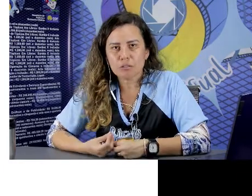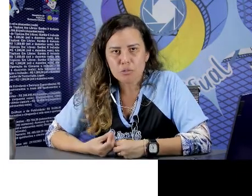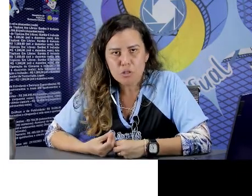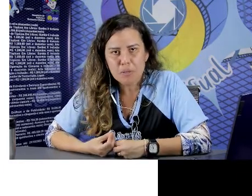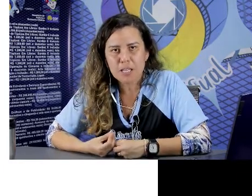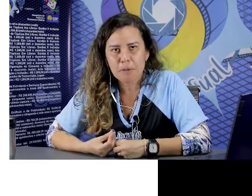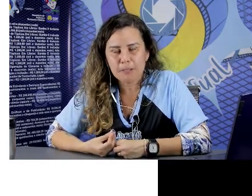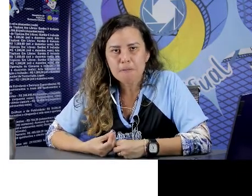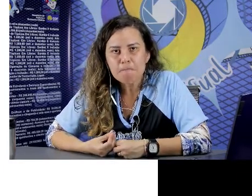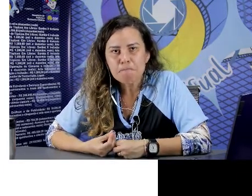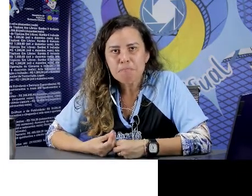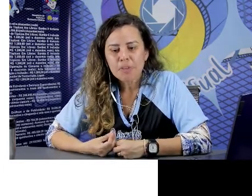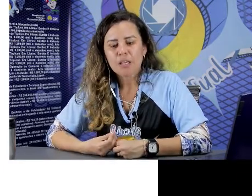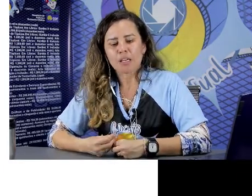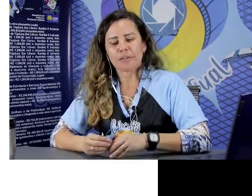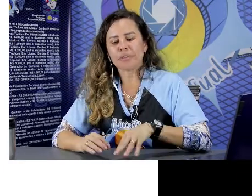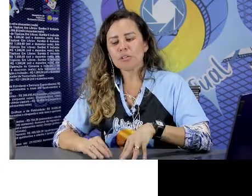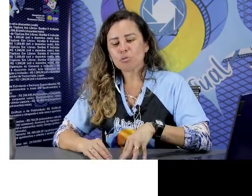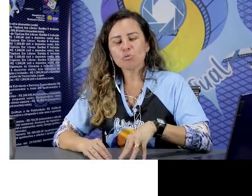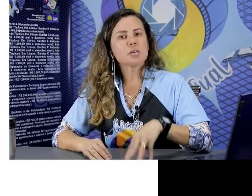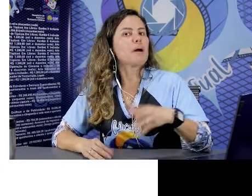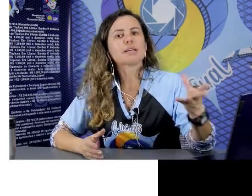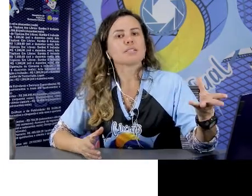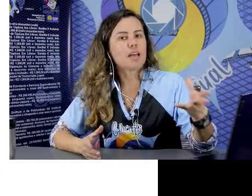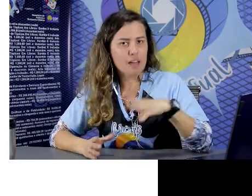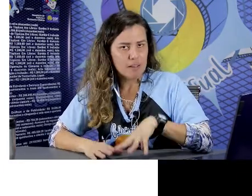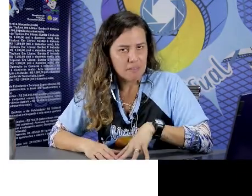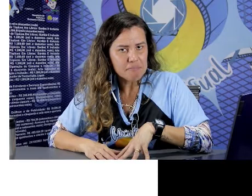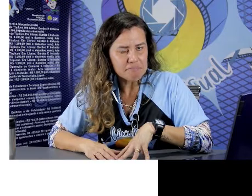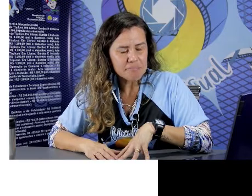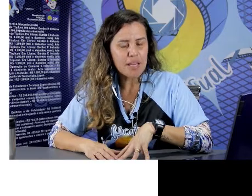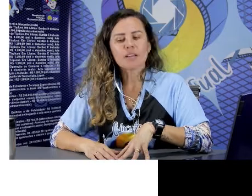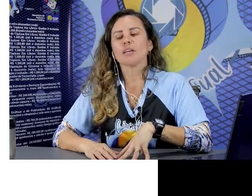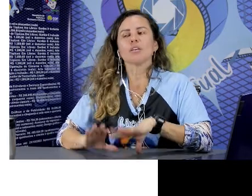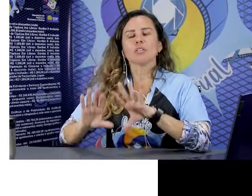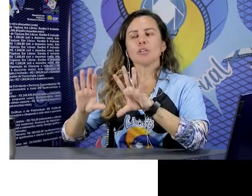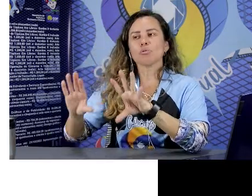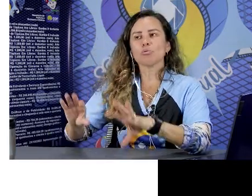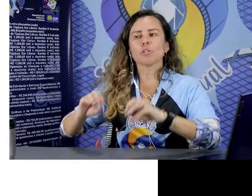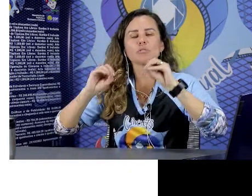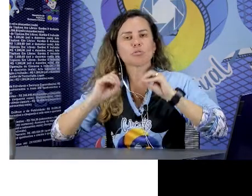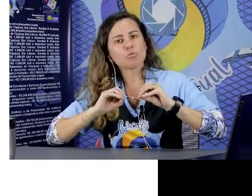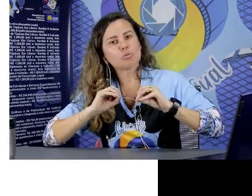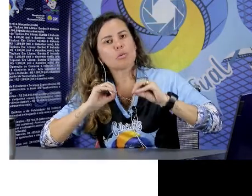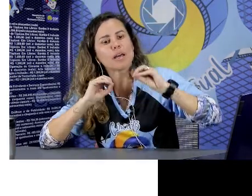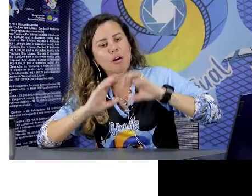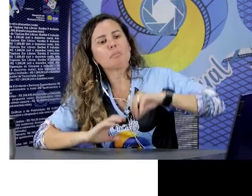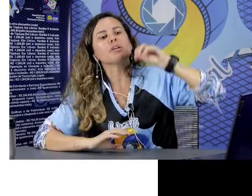nosso pensamento. Nem tudo que parece é, né? nem tudo que eu escuto é realmente